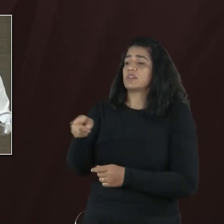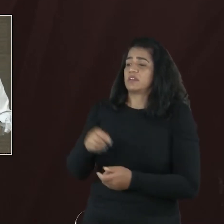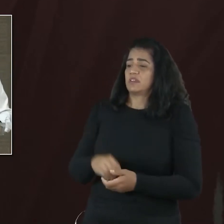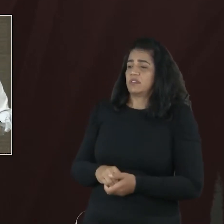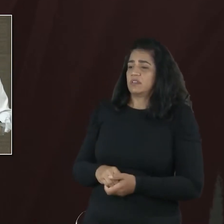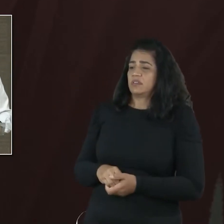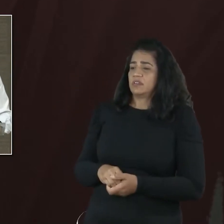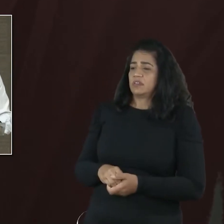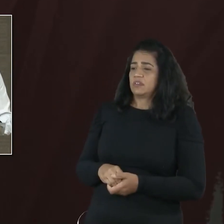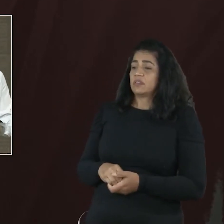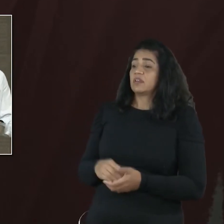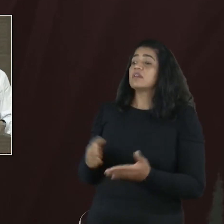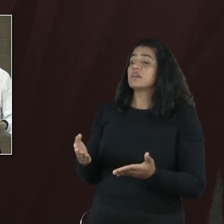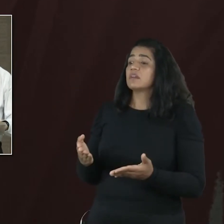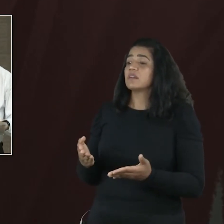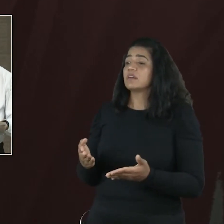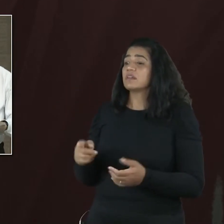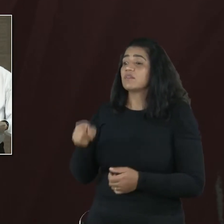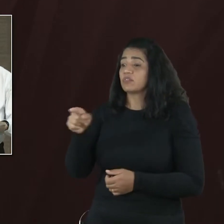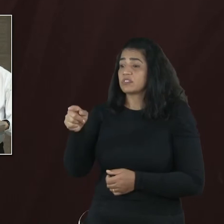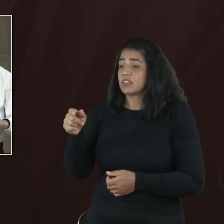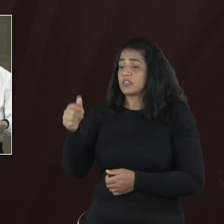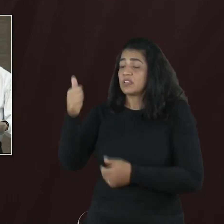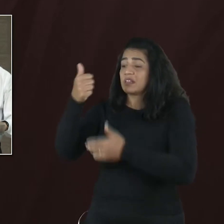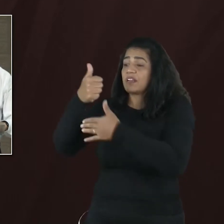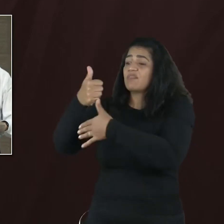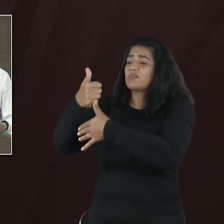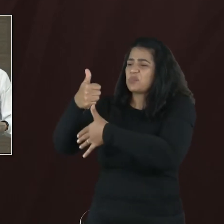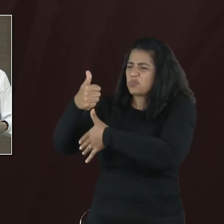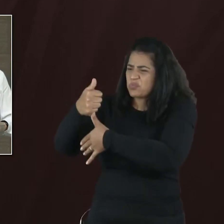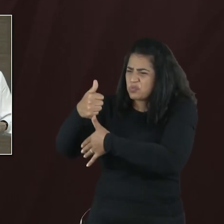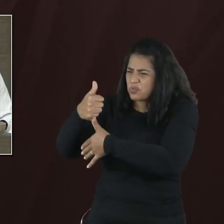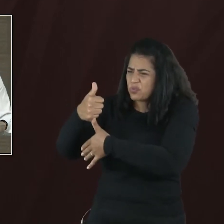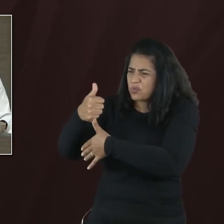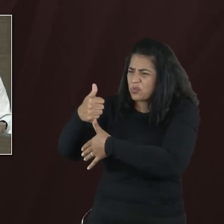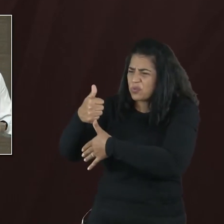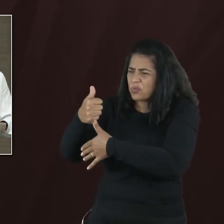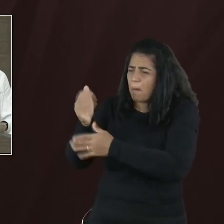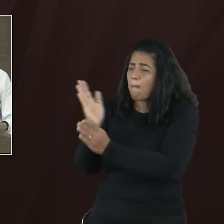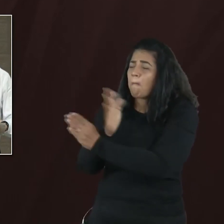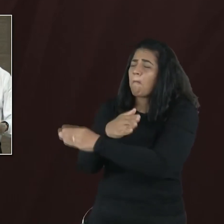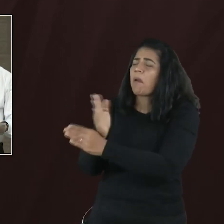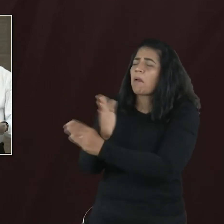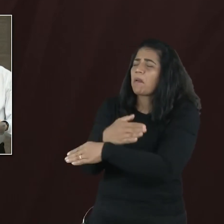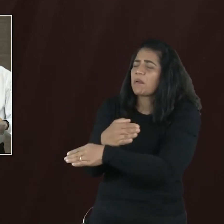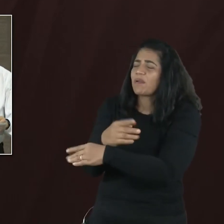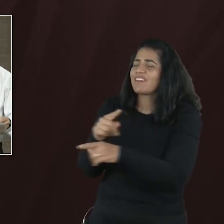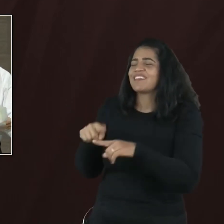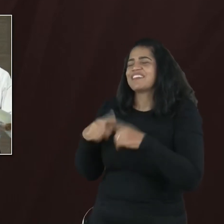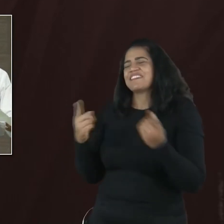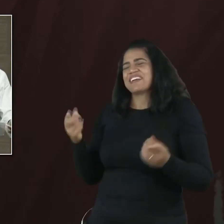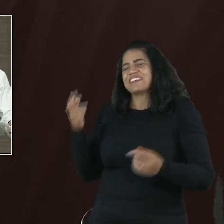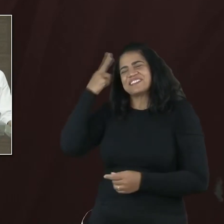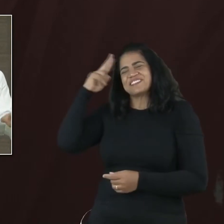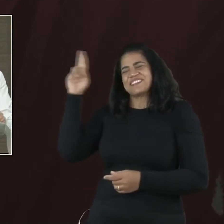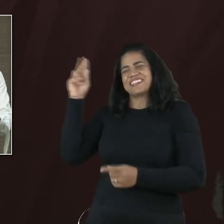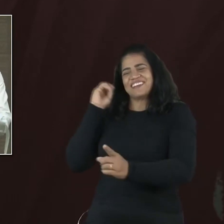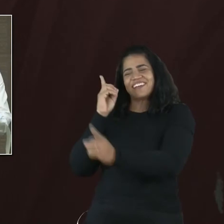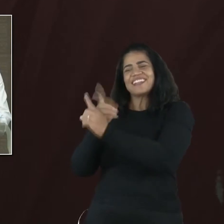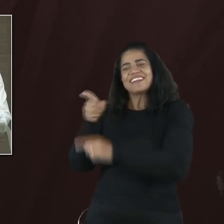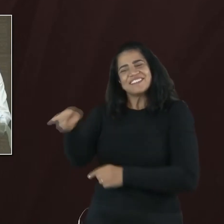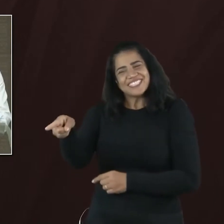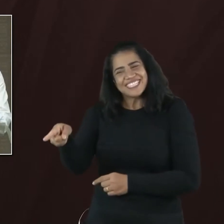Hein? Rio Grande do Sul perdido ali, não é isso? Perdidinho da Silva. Mas o Senhor achou você e você está